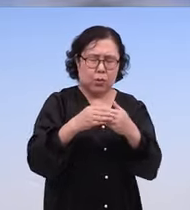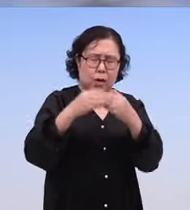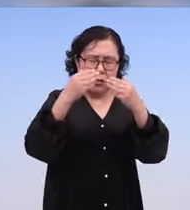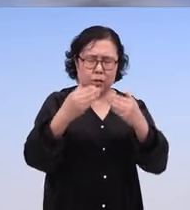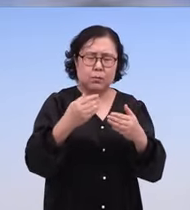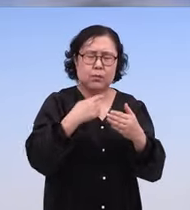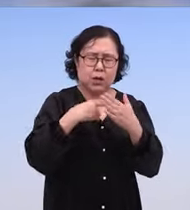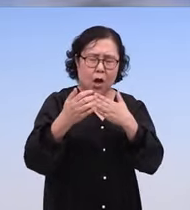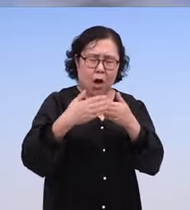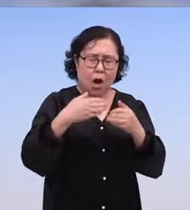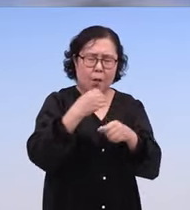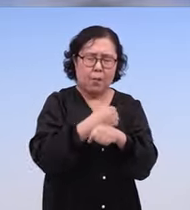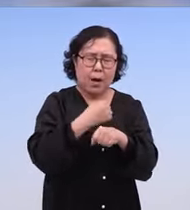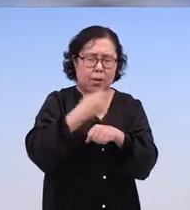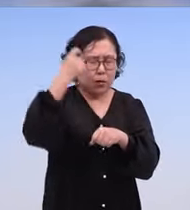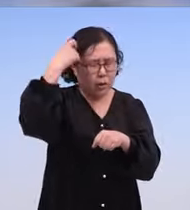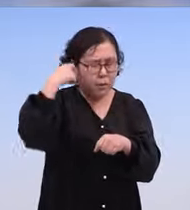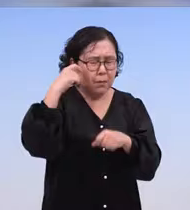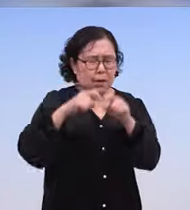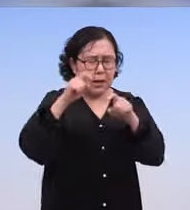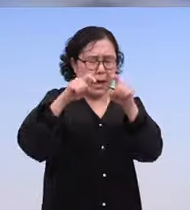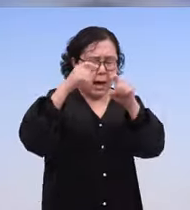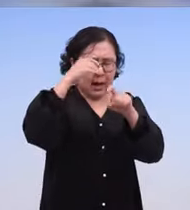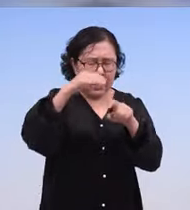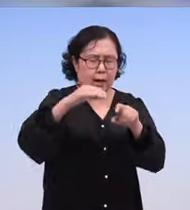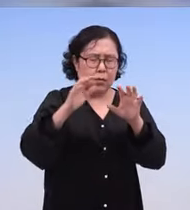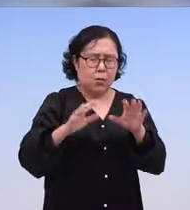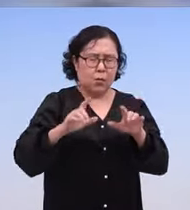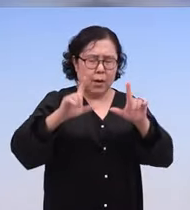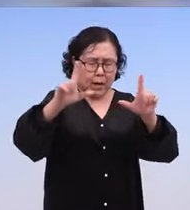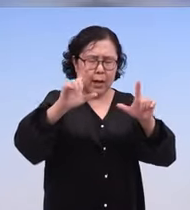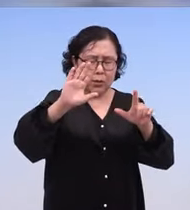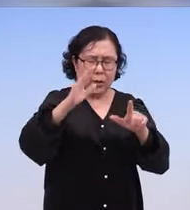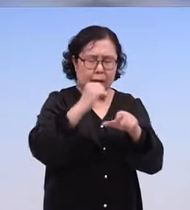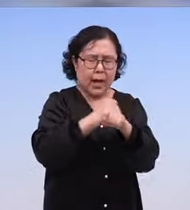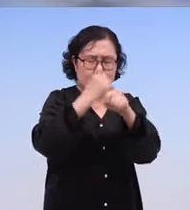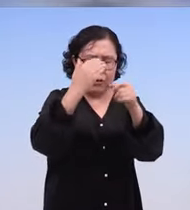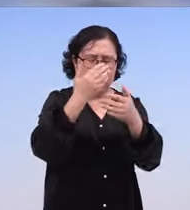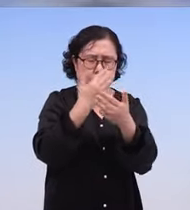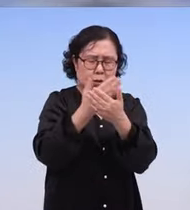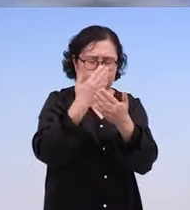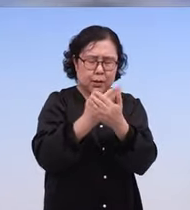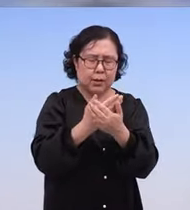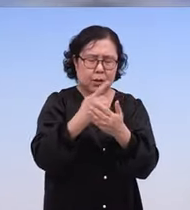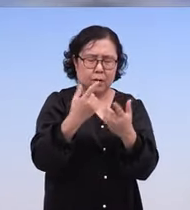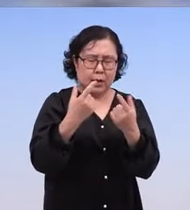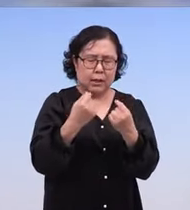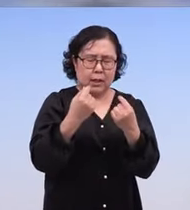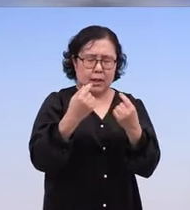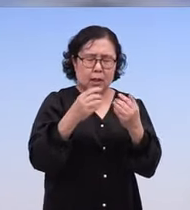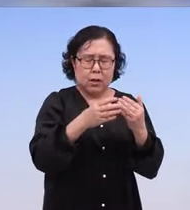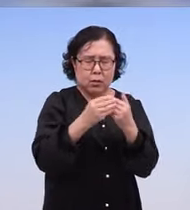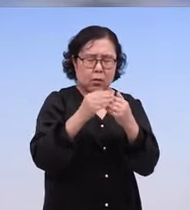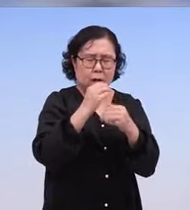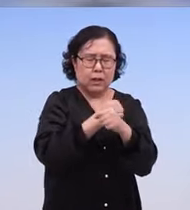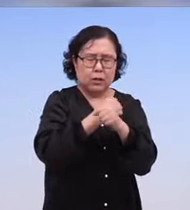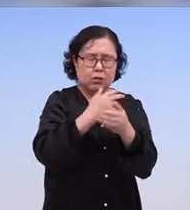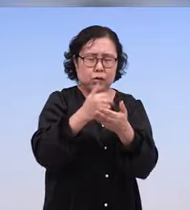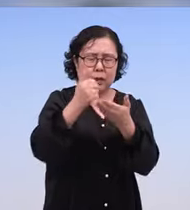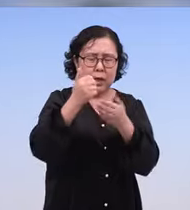인식하고 그것을 경험하고 맛보며 나아가는 올 한 해가 되게 하여 주시옵소서. 그렇게 인도해 주시는